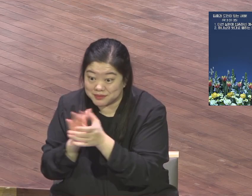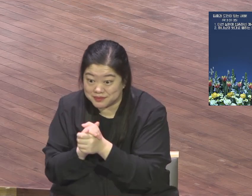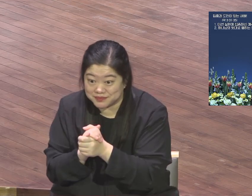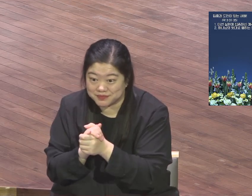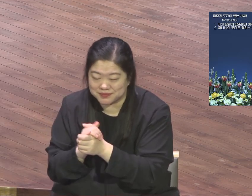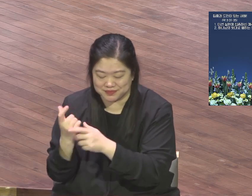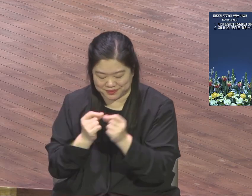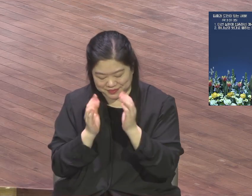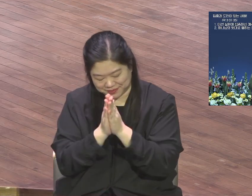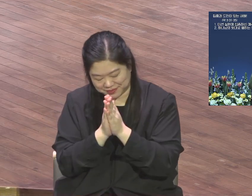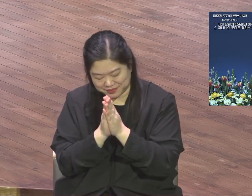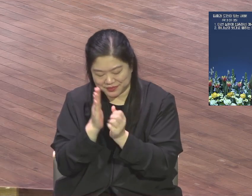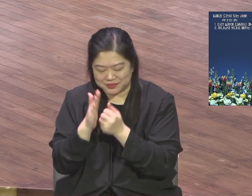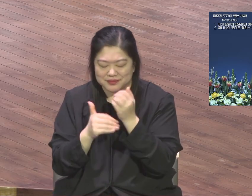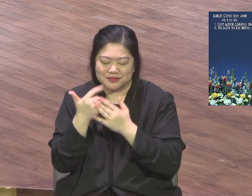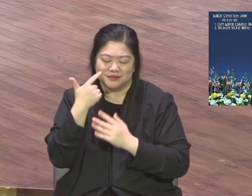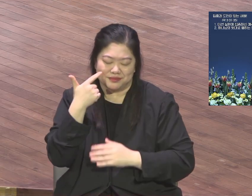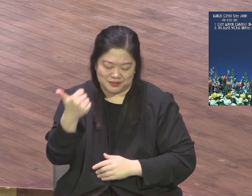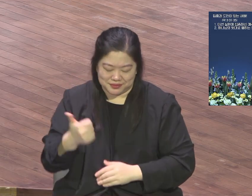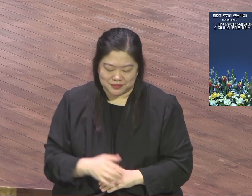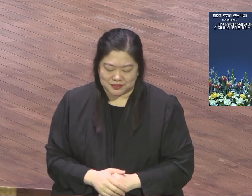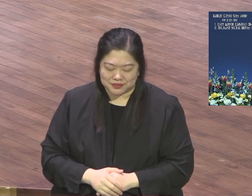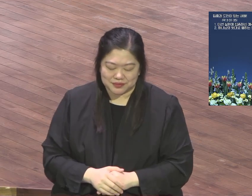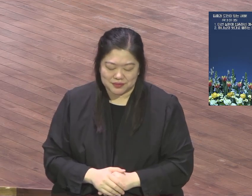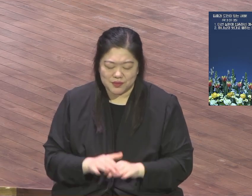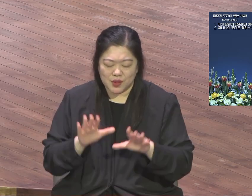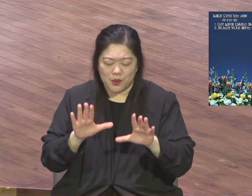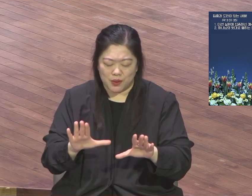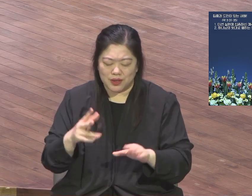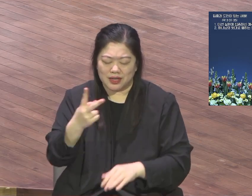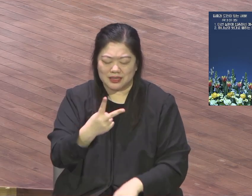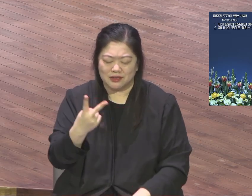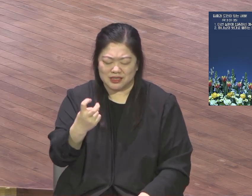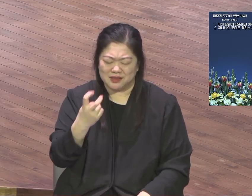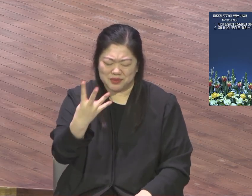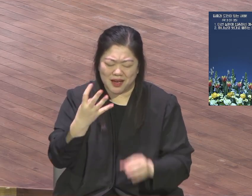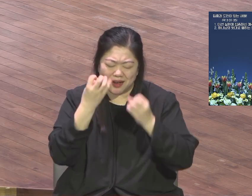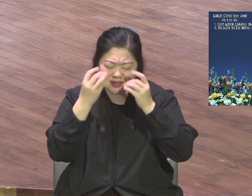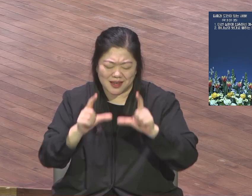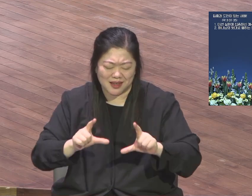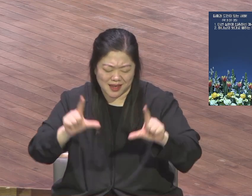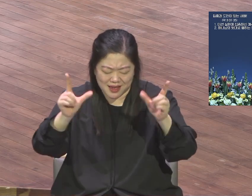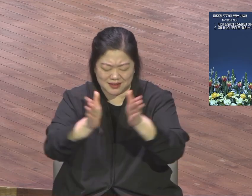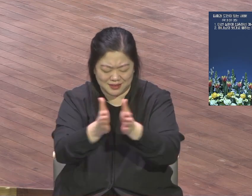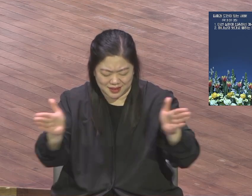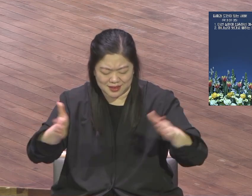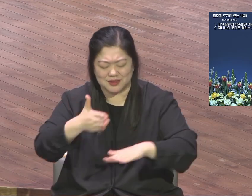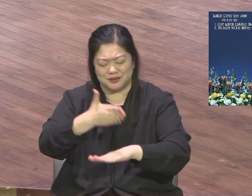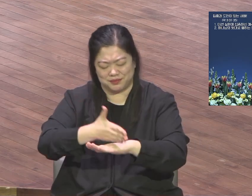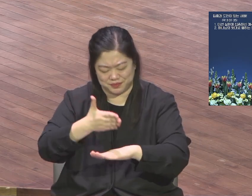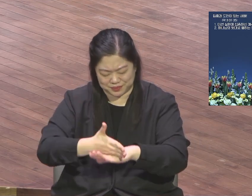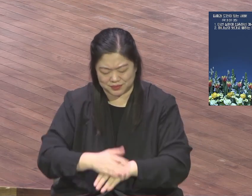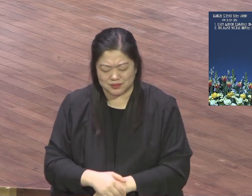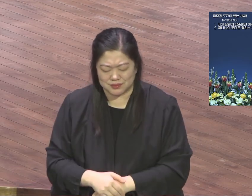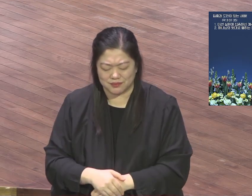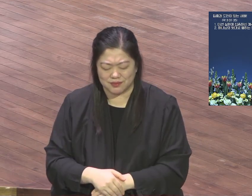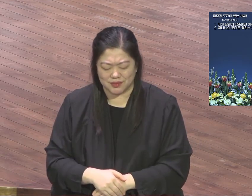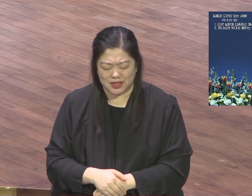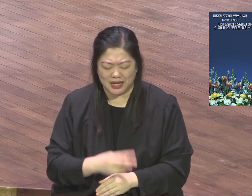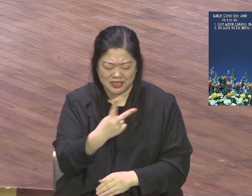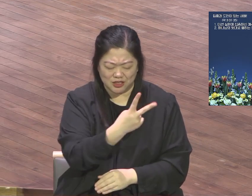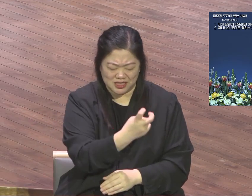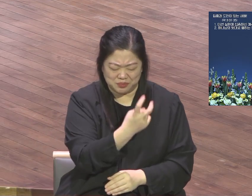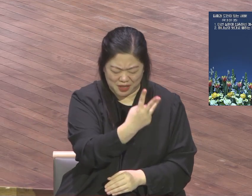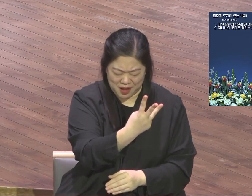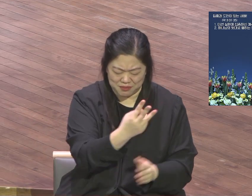하나님, 영계 모든 성도들 2024년 새해를 주신 거 감사합니다. 생명 연장시켜 주시고 건강